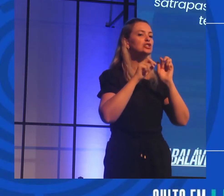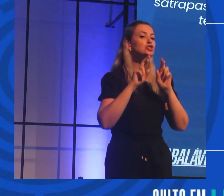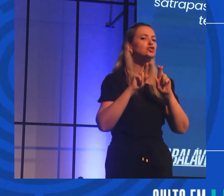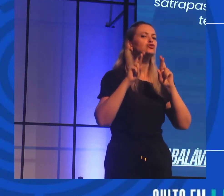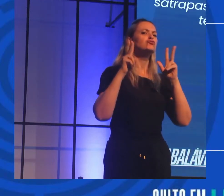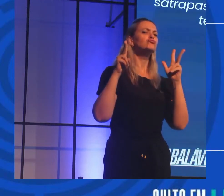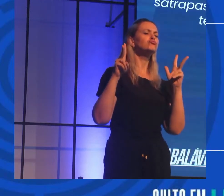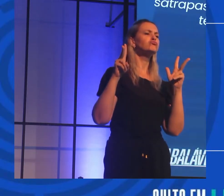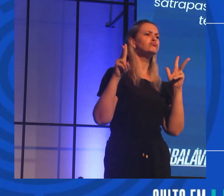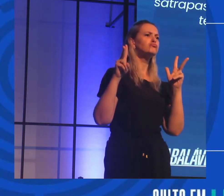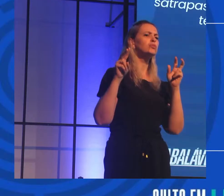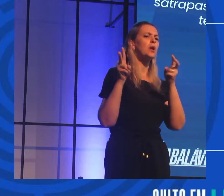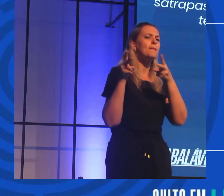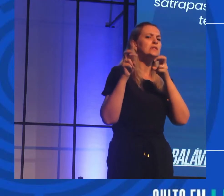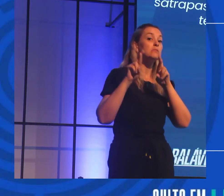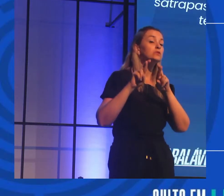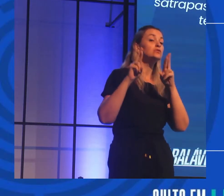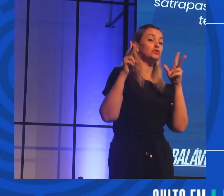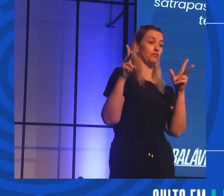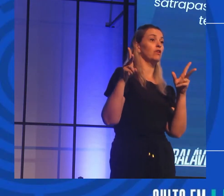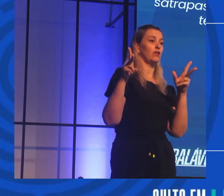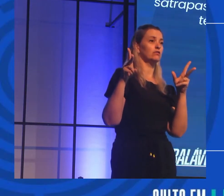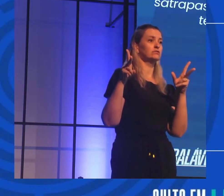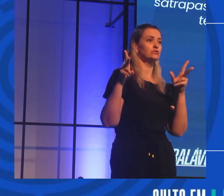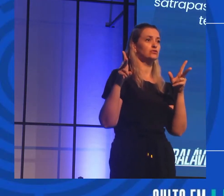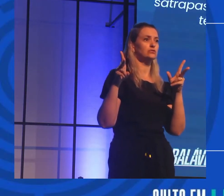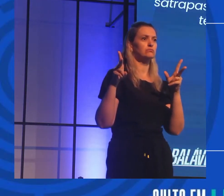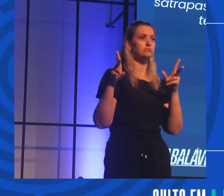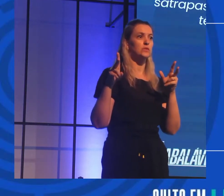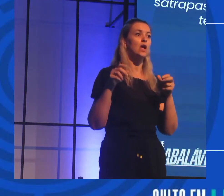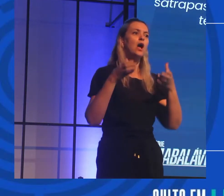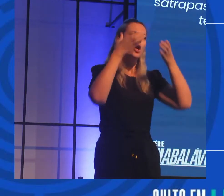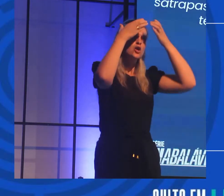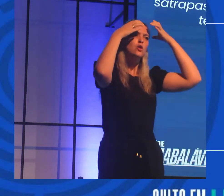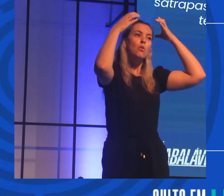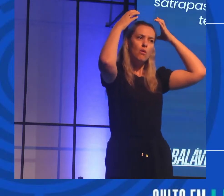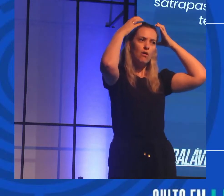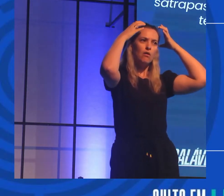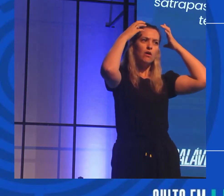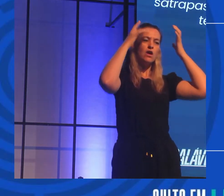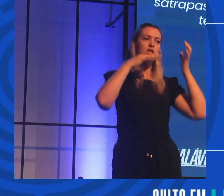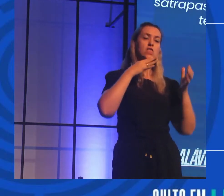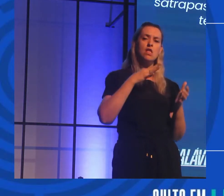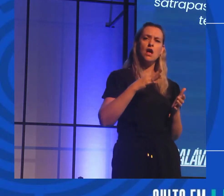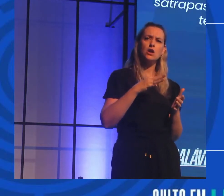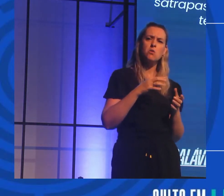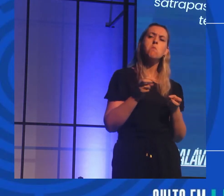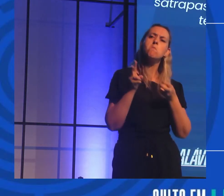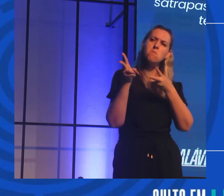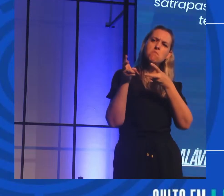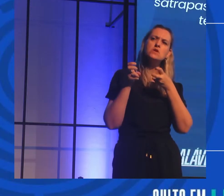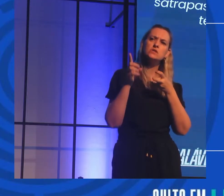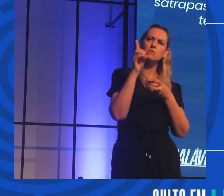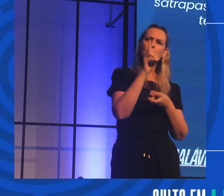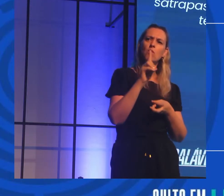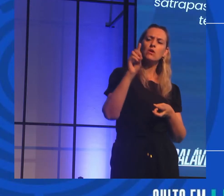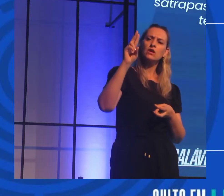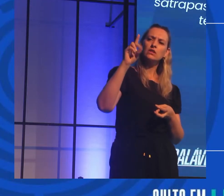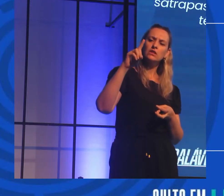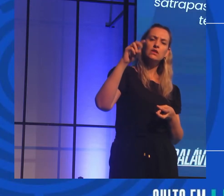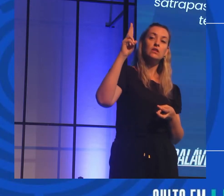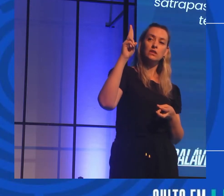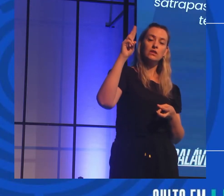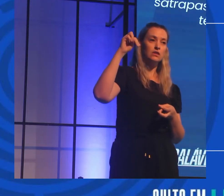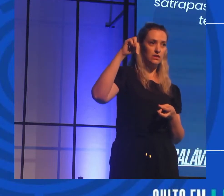a tal ponto que o rei é obrigado a dizer: opa, tem algo diferente nesse cara aqui, e eu vou promovê-lo, eu vou colocar